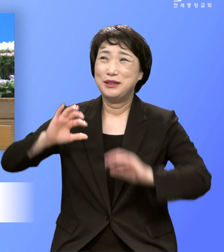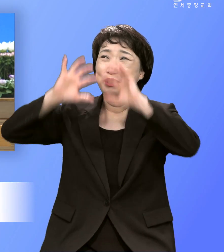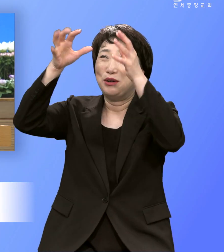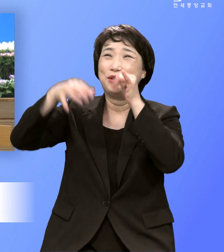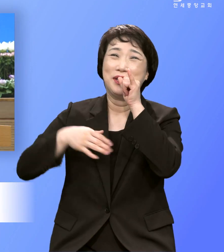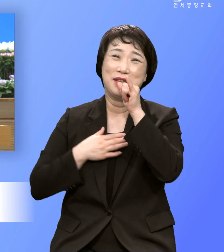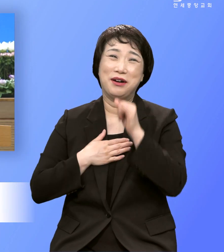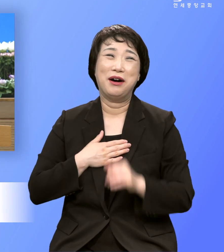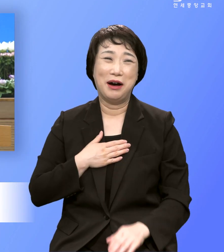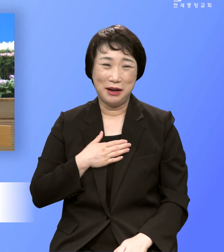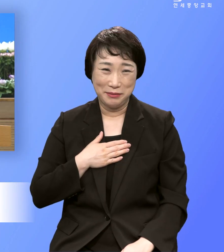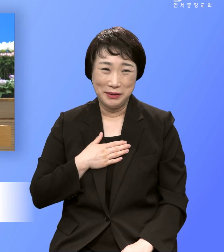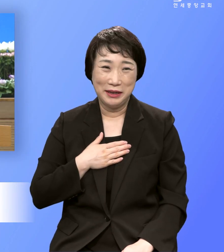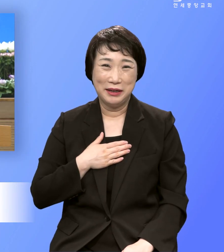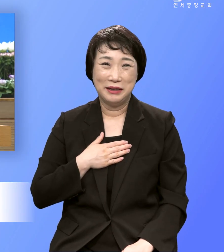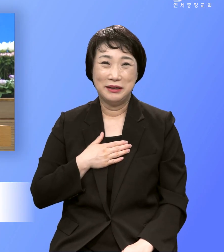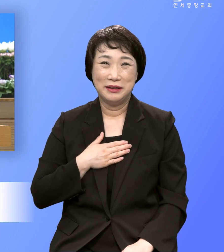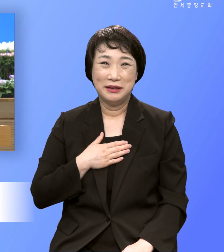천국이 있잖아.